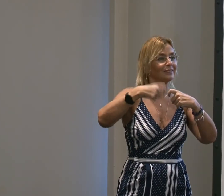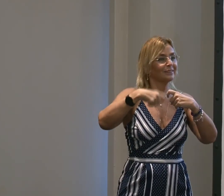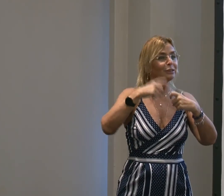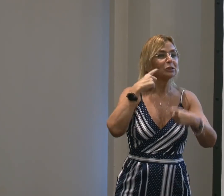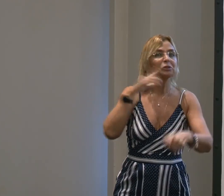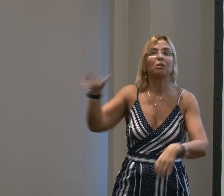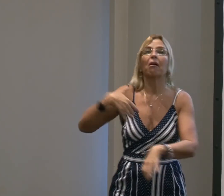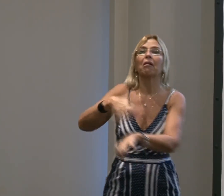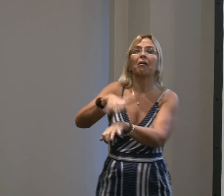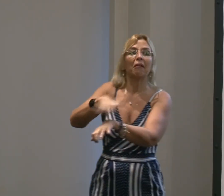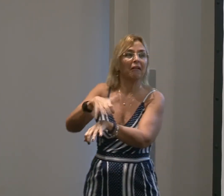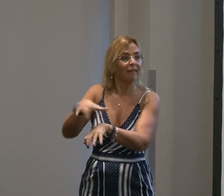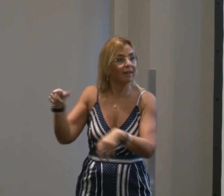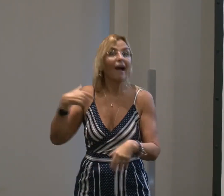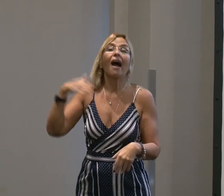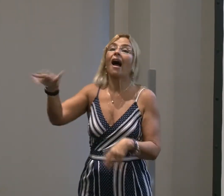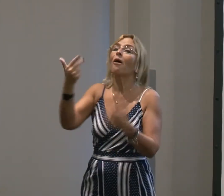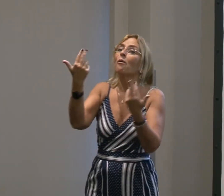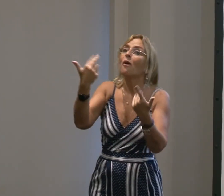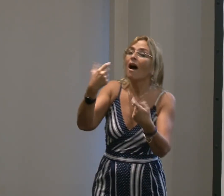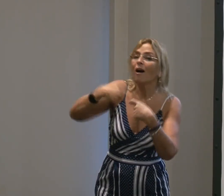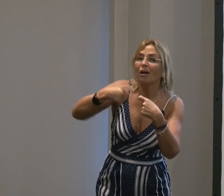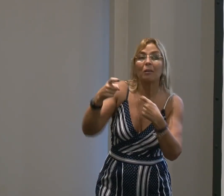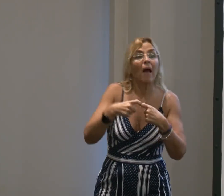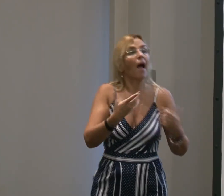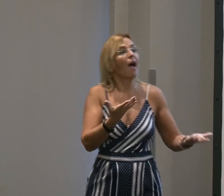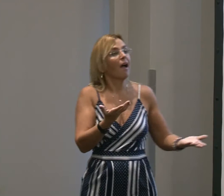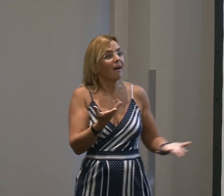Por exemplo, eu ensino uma variante de sexo, aparece uma outra variante, eu ensino